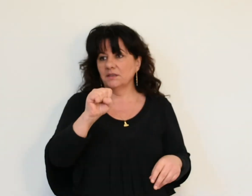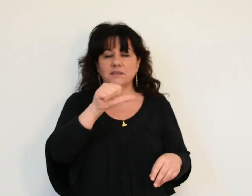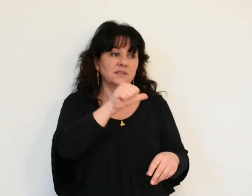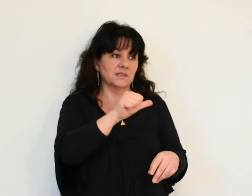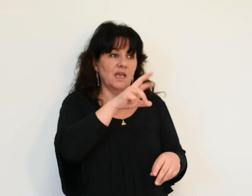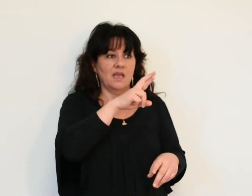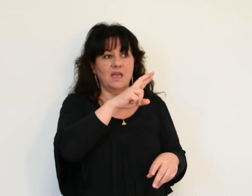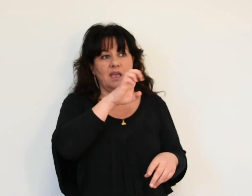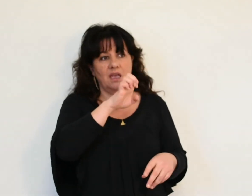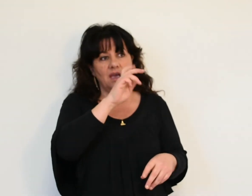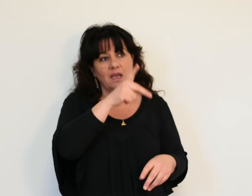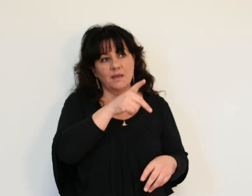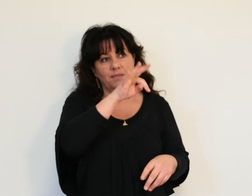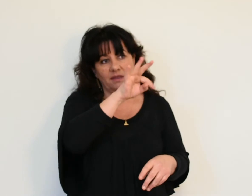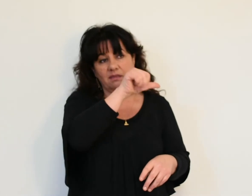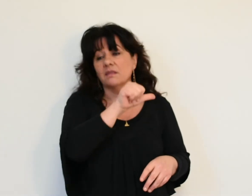au pays de Sidon,